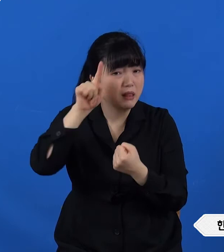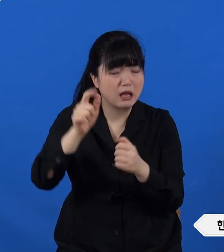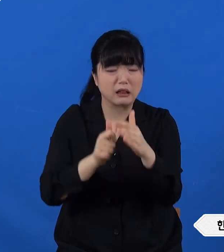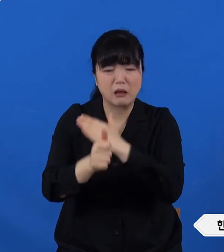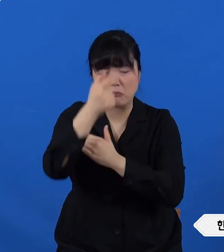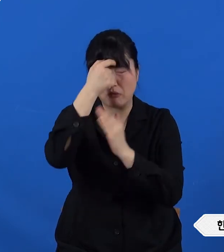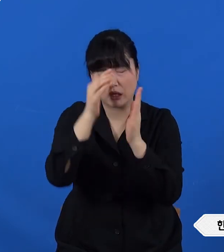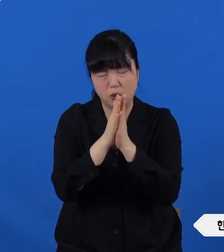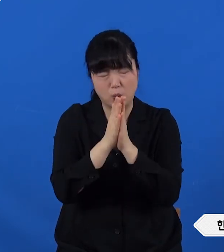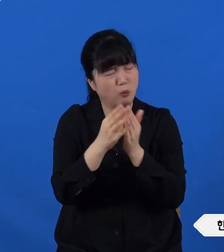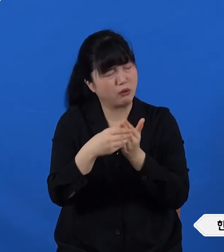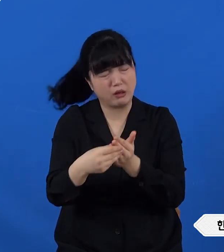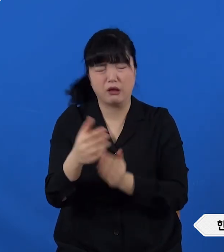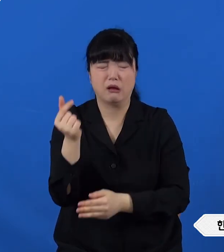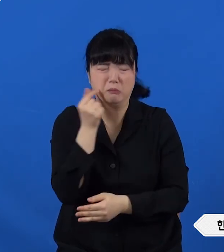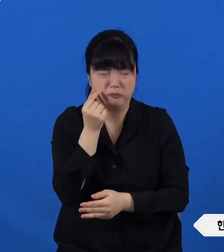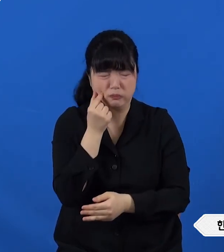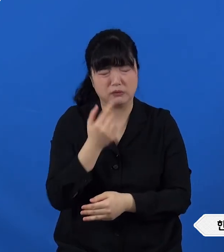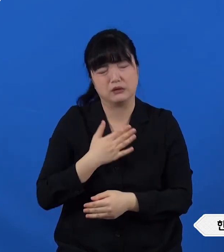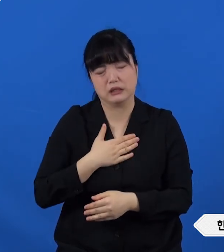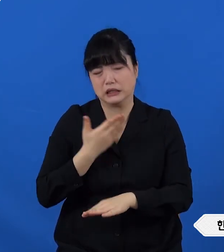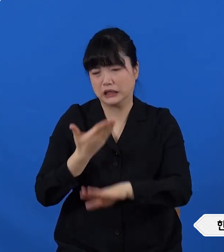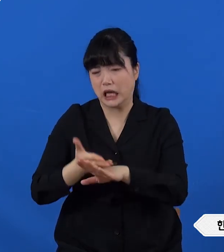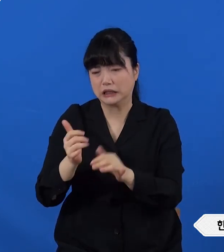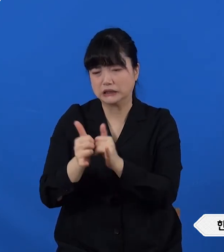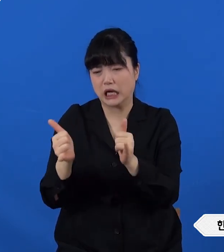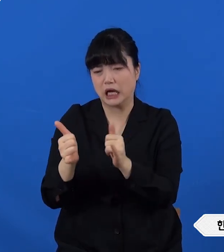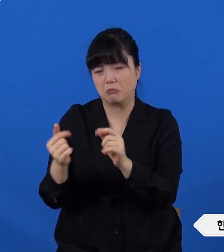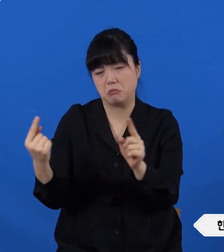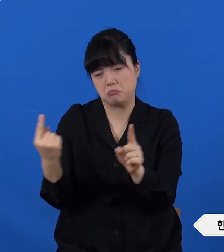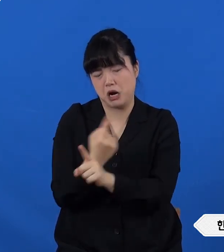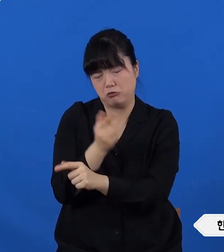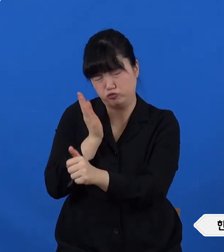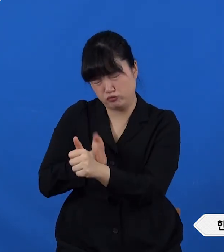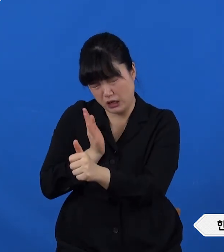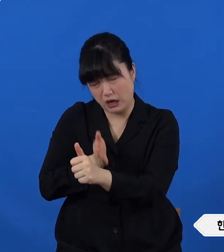대표기도 인도를 못하겠으니까 다른 사람하고 좀 바꿔주십시오.